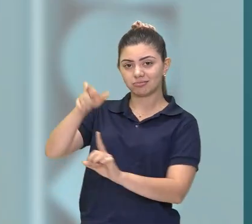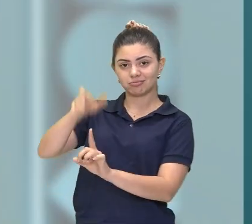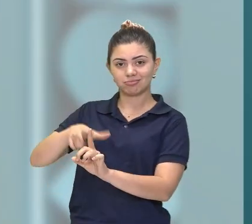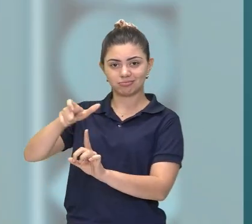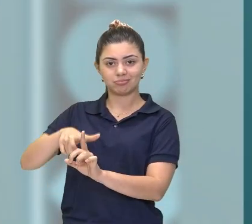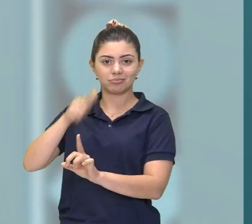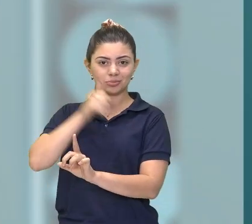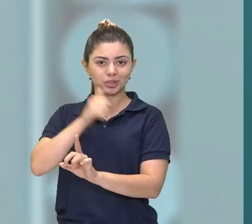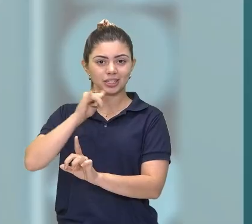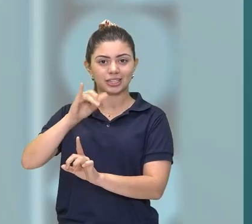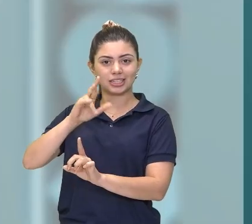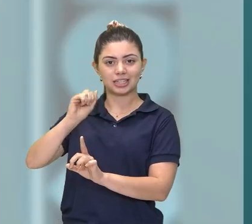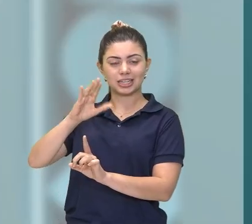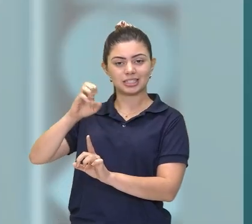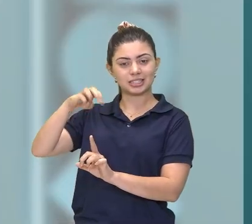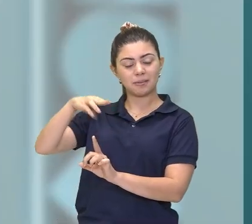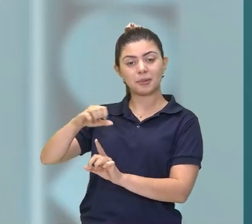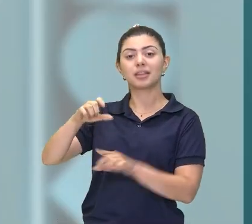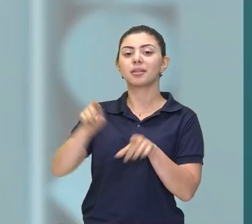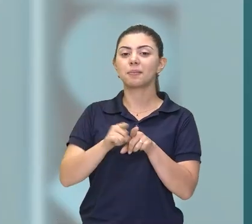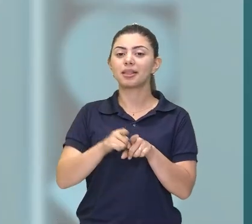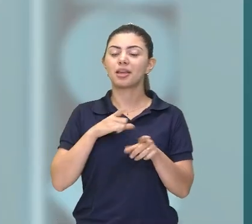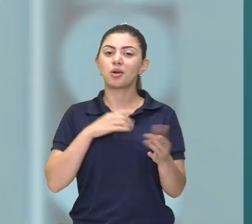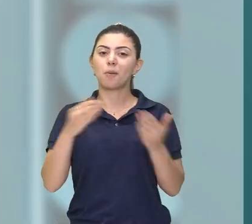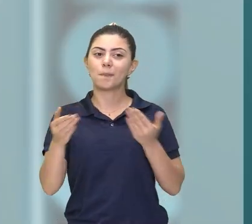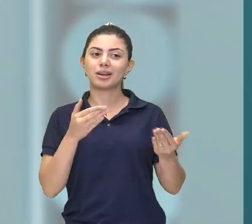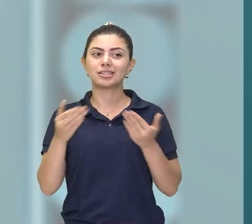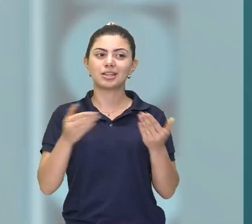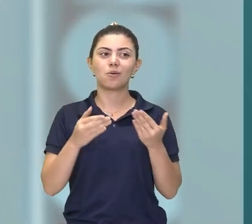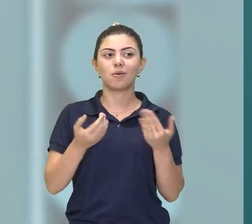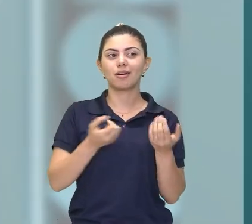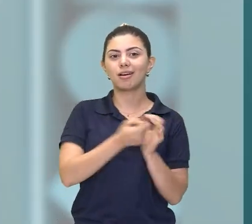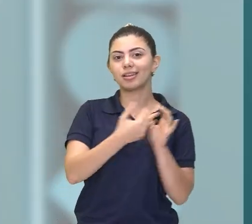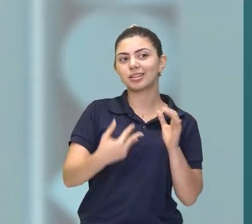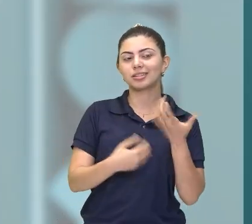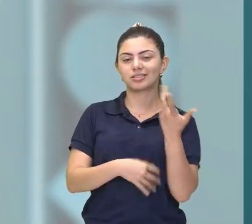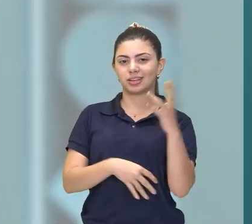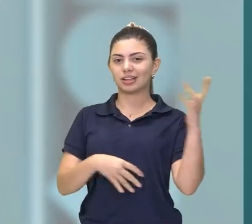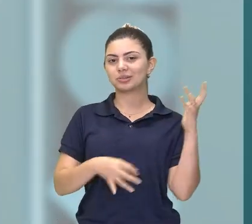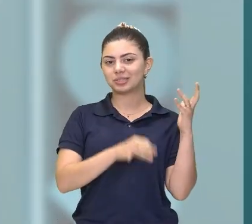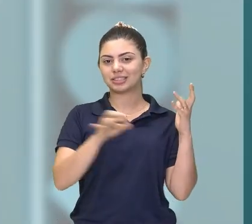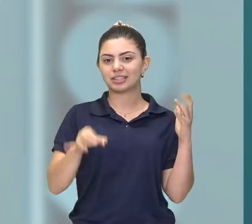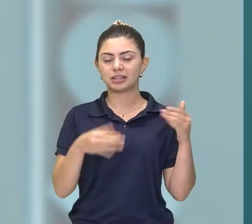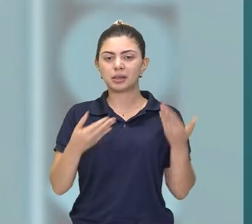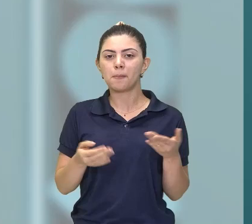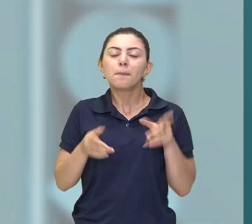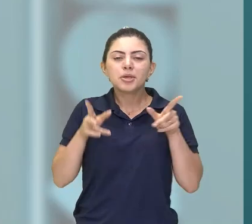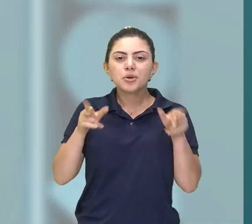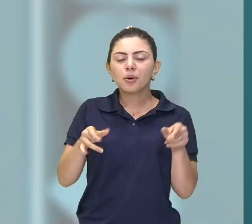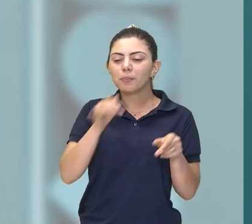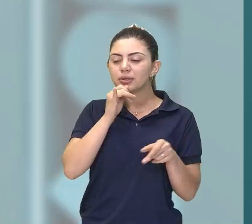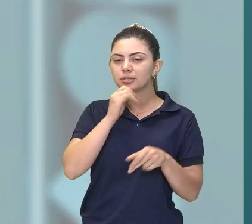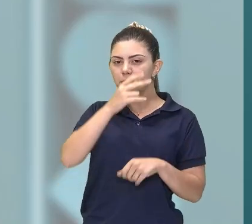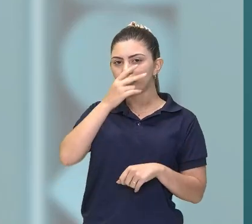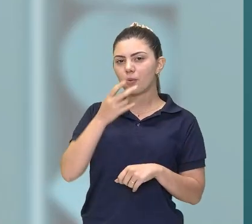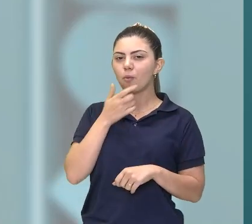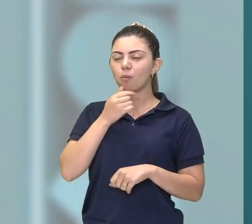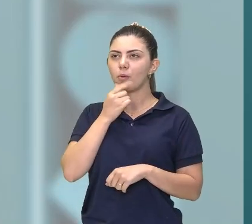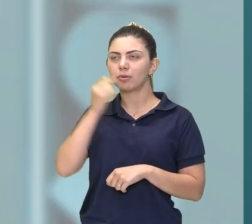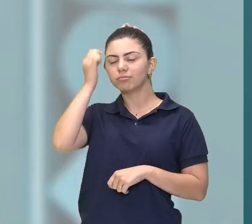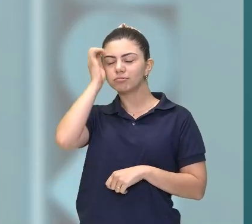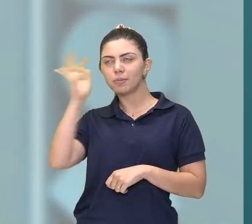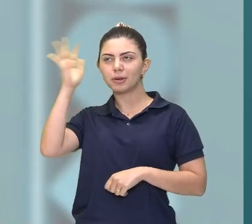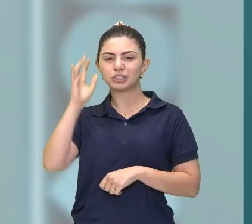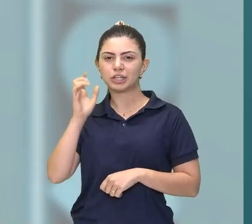e ele faz até uma comparação com elementos da natureza. É como se ele estivesse lá e tivesse essa visão,